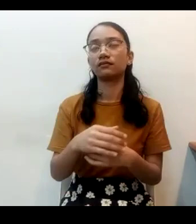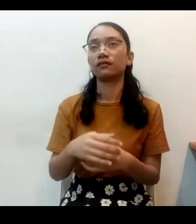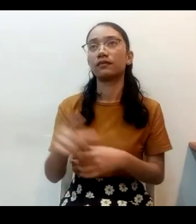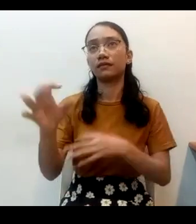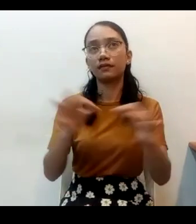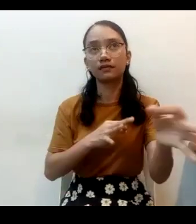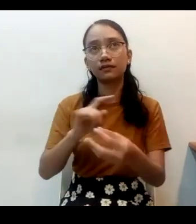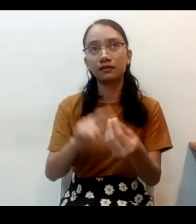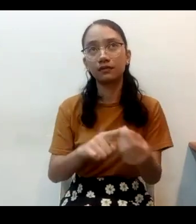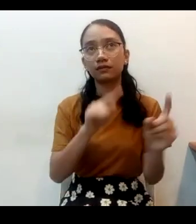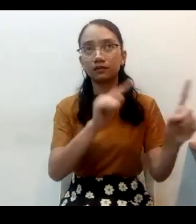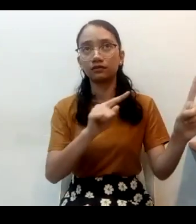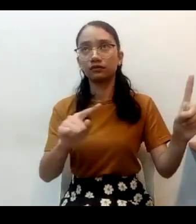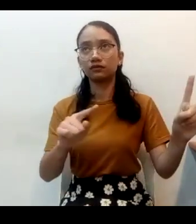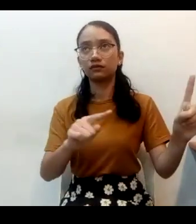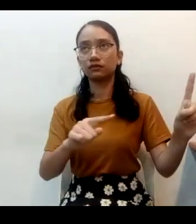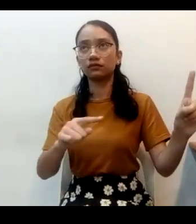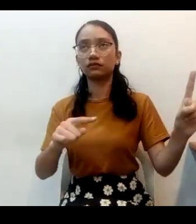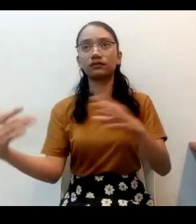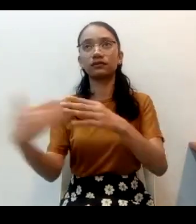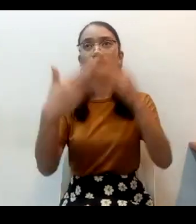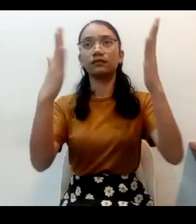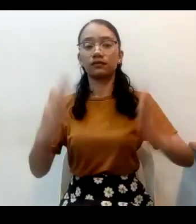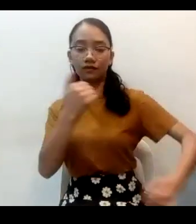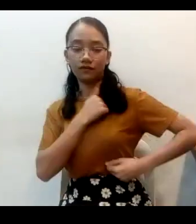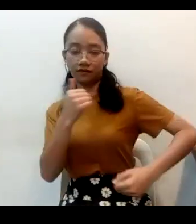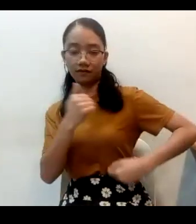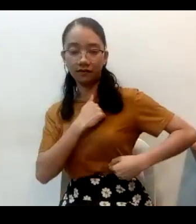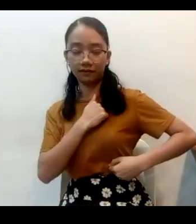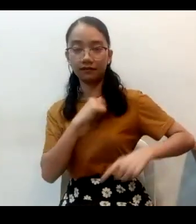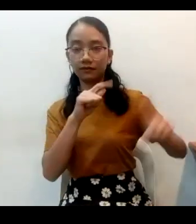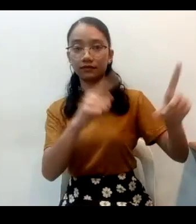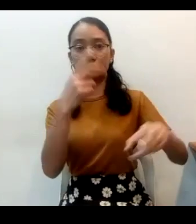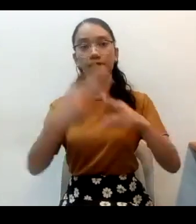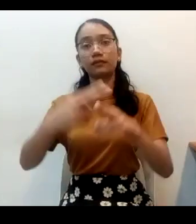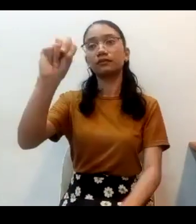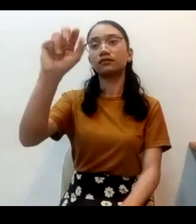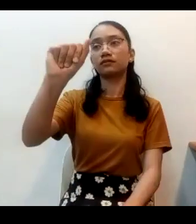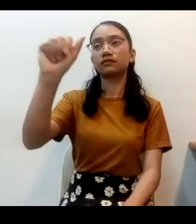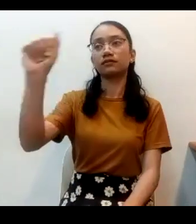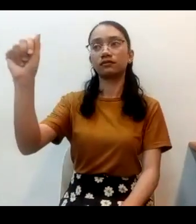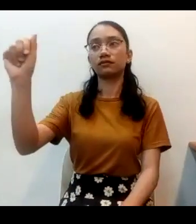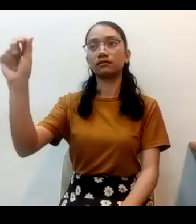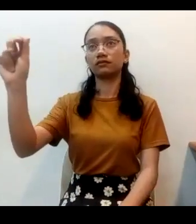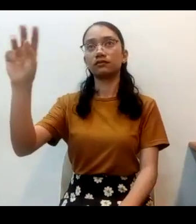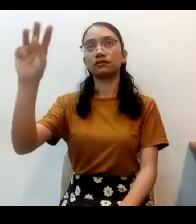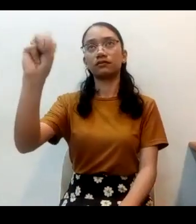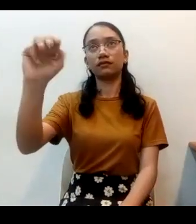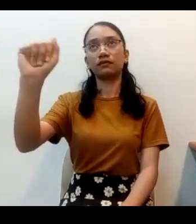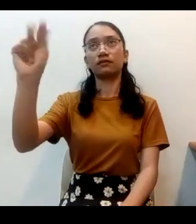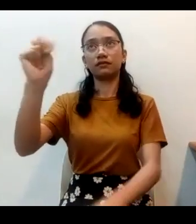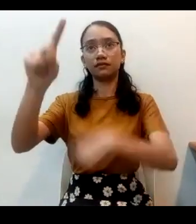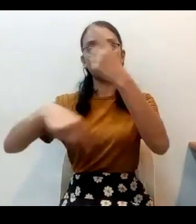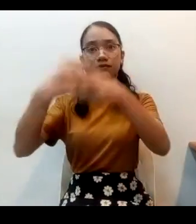ikalawang hari po, Kapitulo 5, nandito po si Commander Naaman. Then when he washed his body 7 times in the Jordan